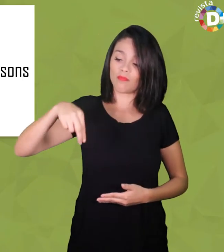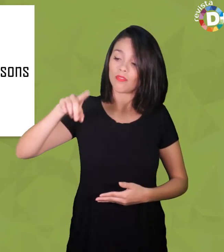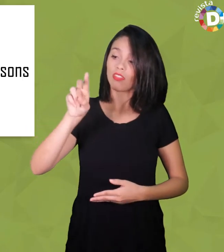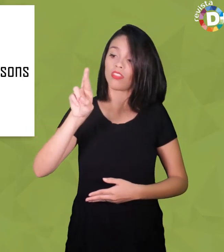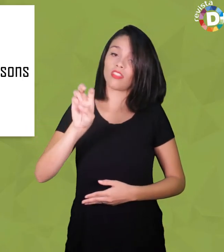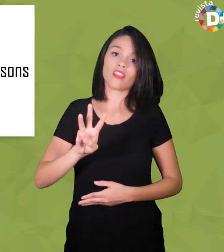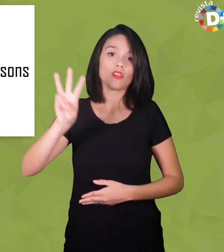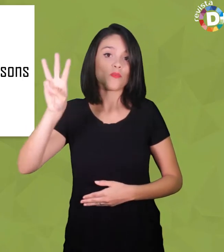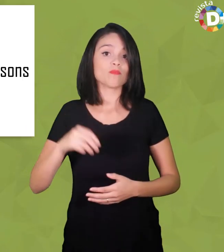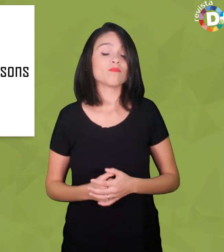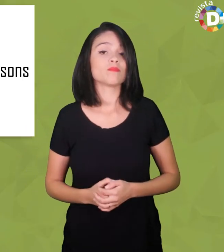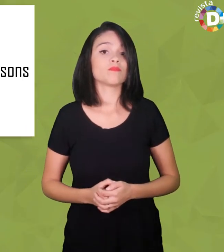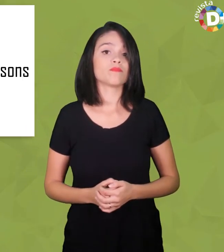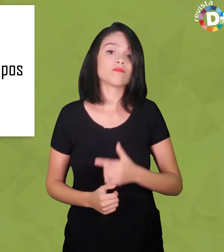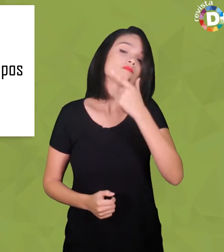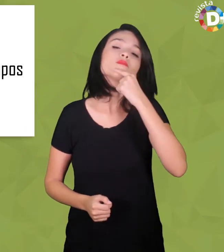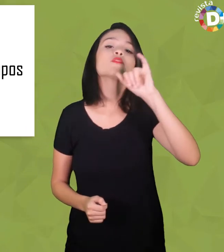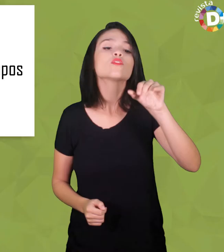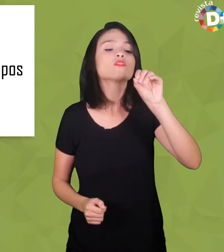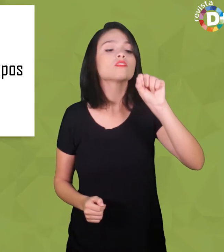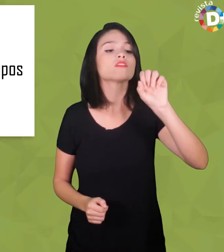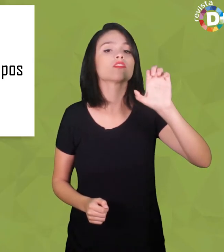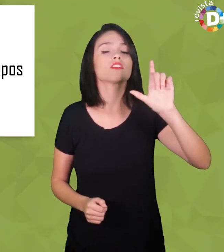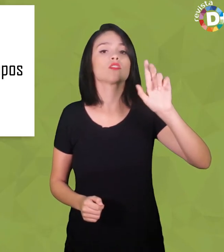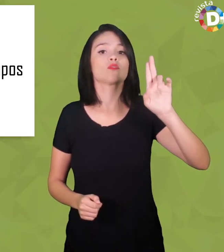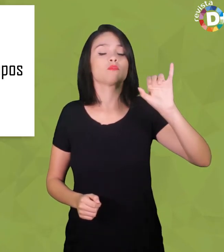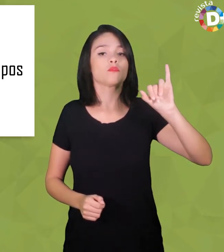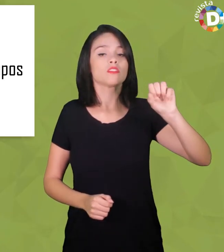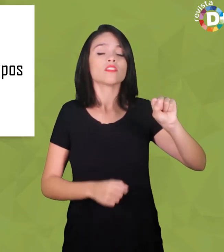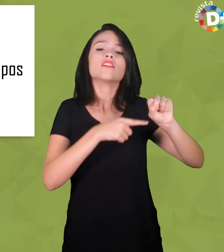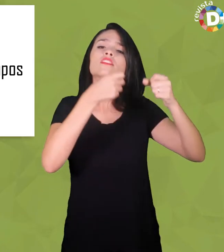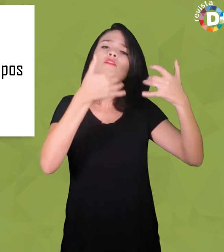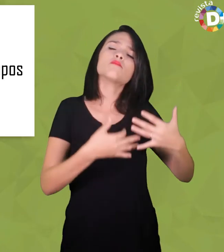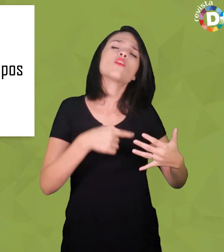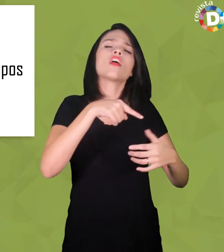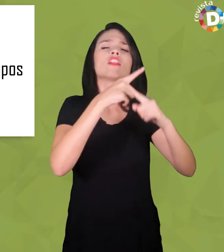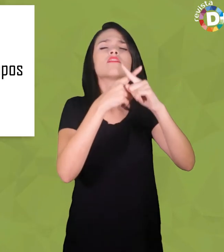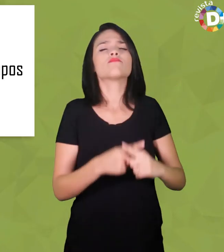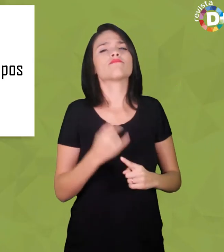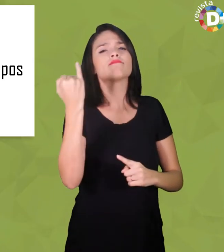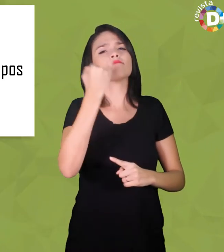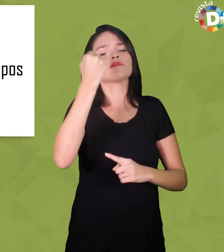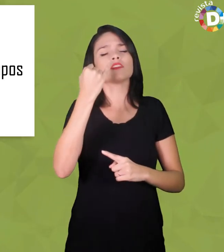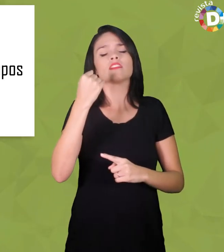segundo josé luís campos a competição serviu para mostrar um novo caminho